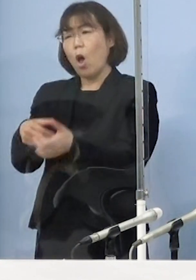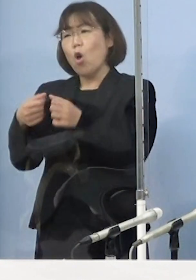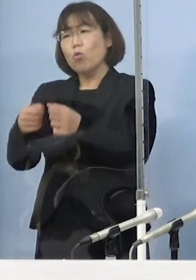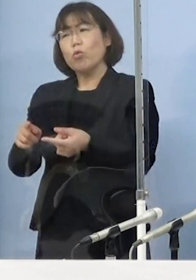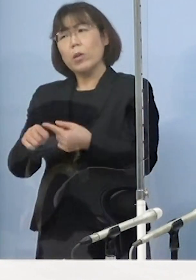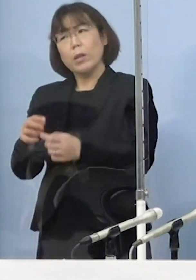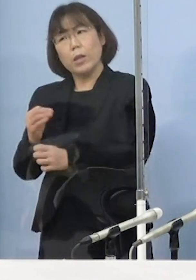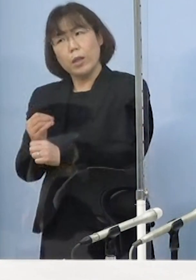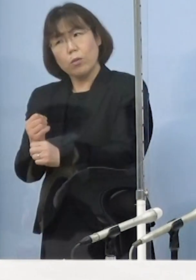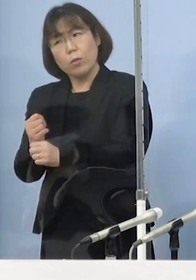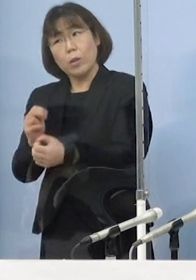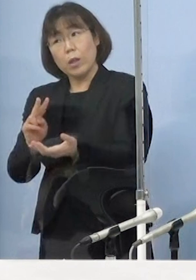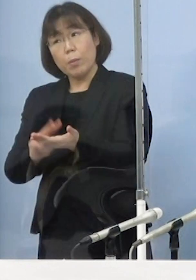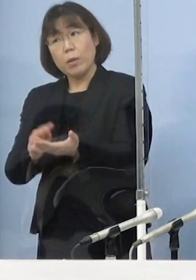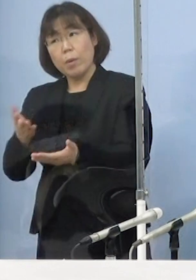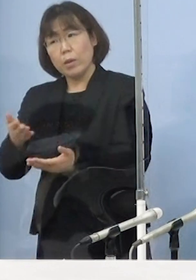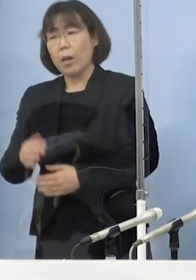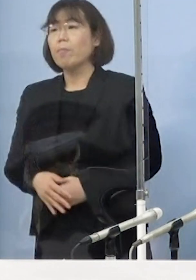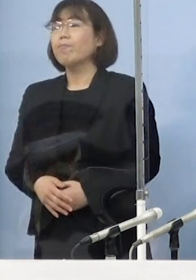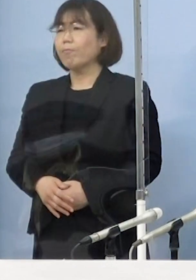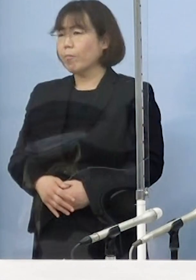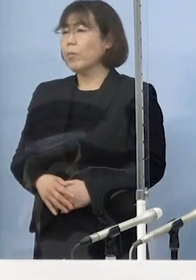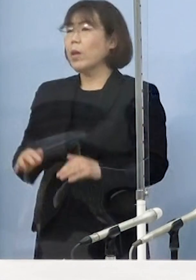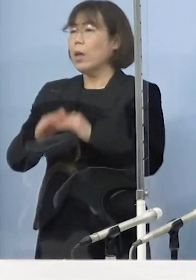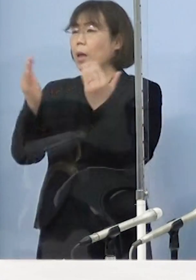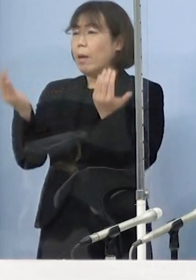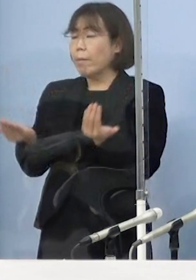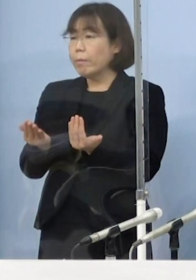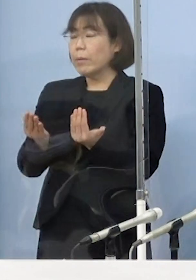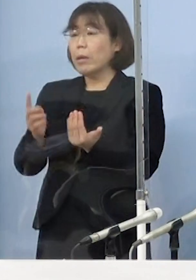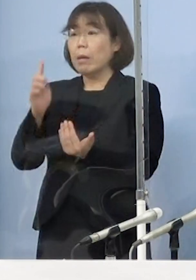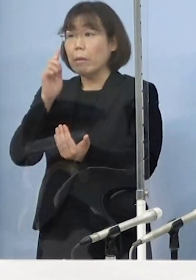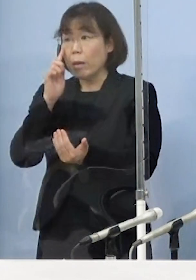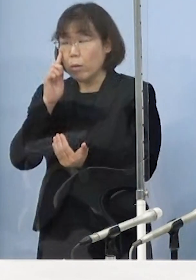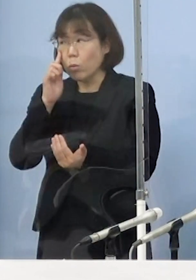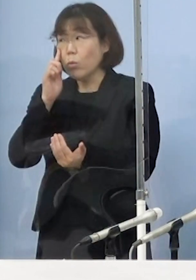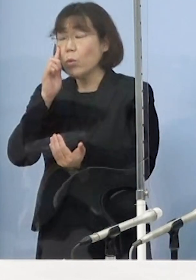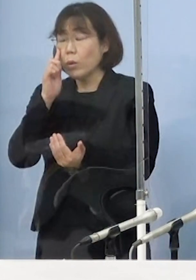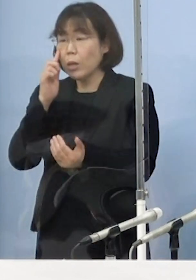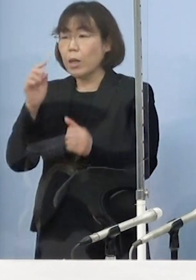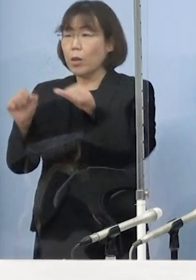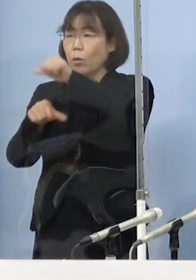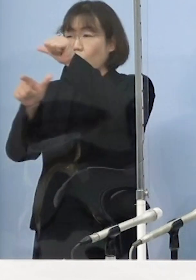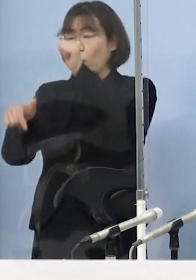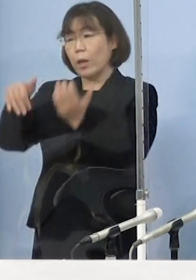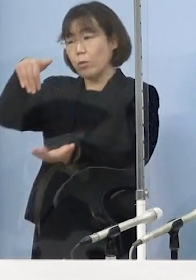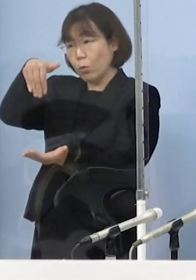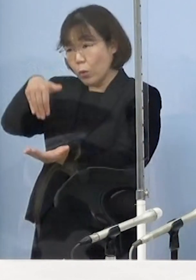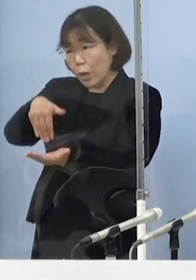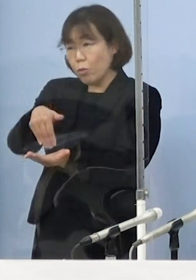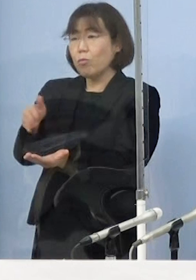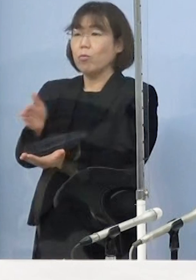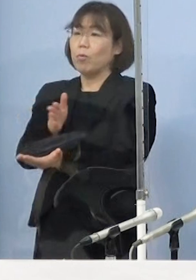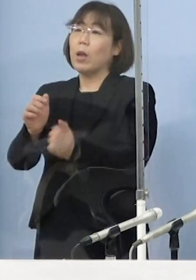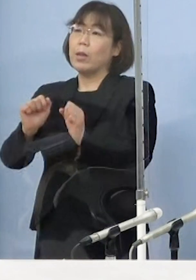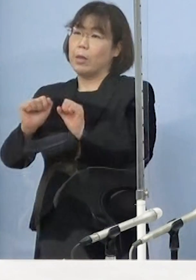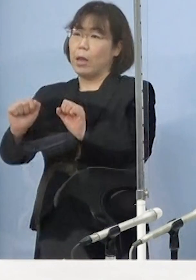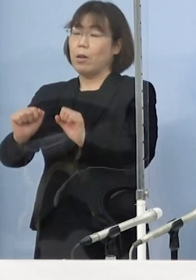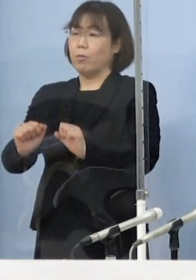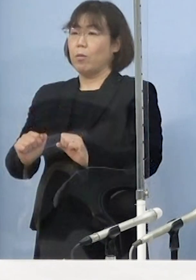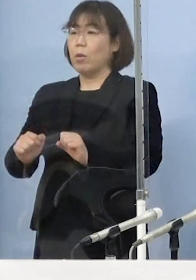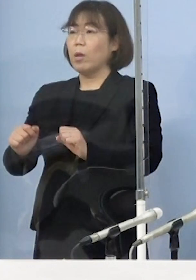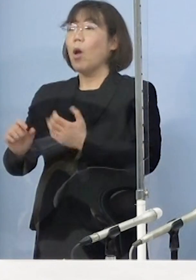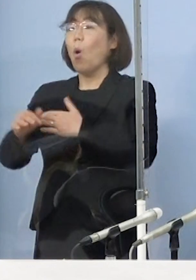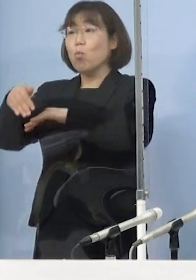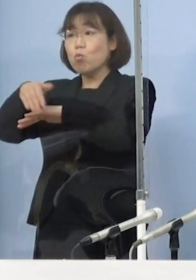まだ、 そうですね、まだ全体のテストパターンとしてまず5月の下旬にやっていくということがあって、これはまあ受